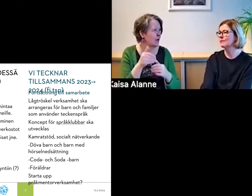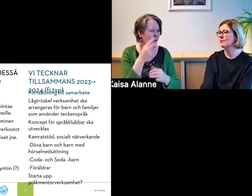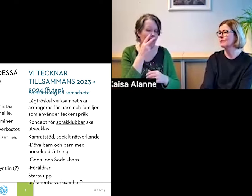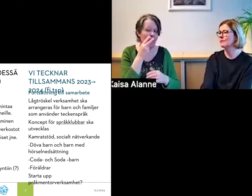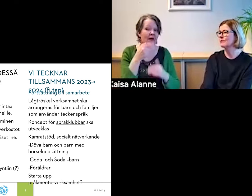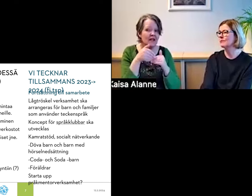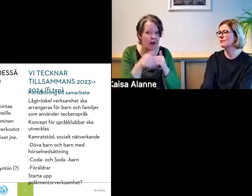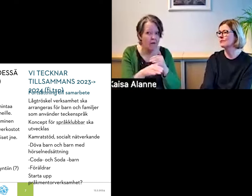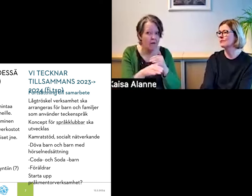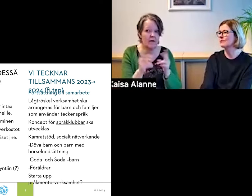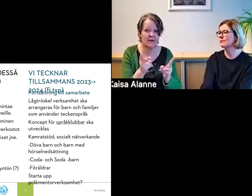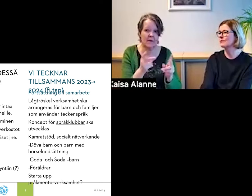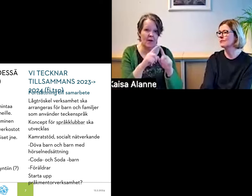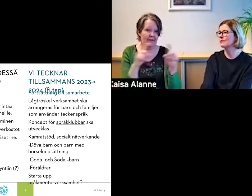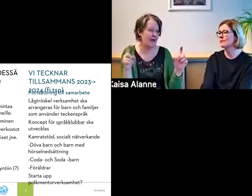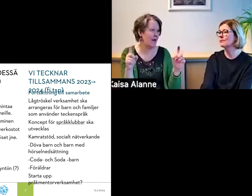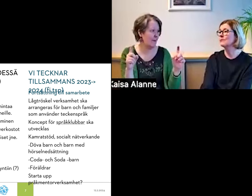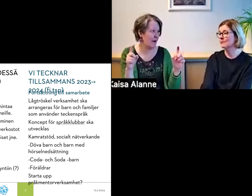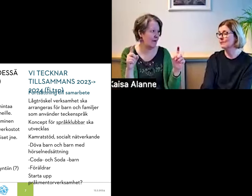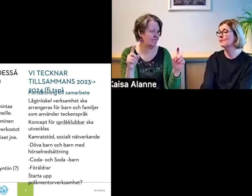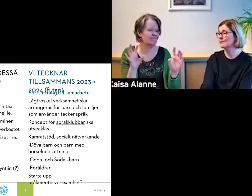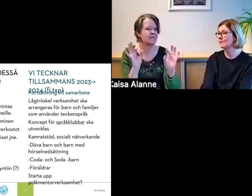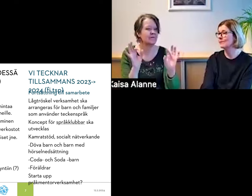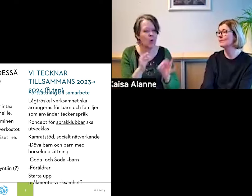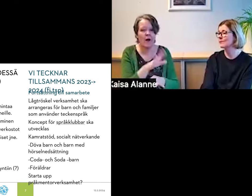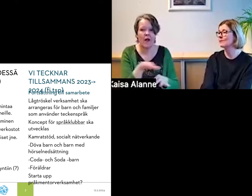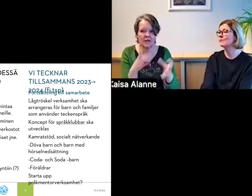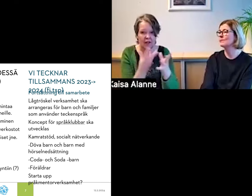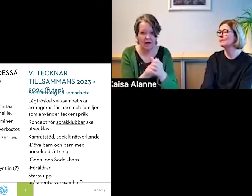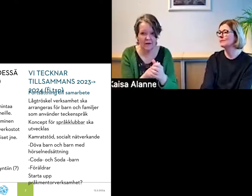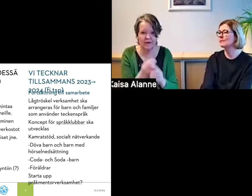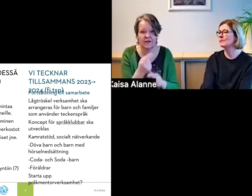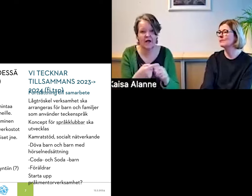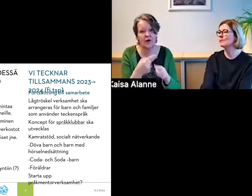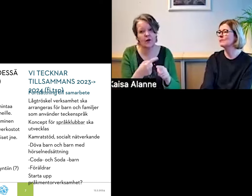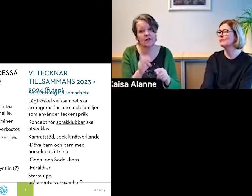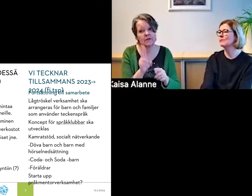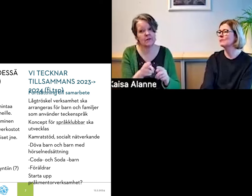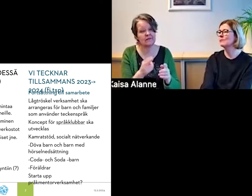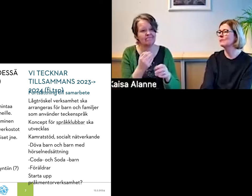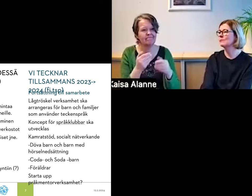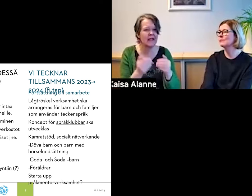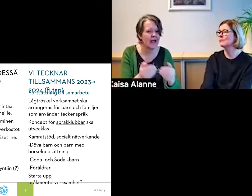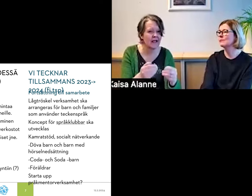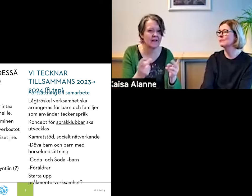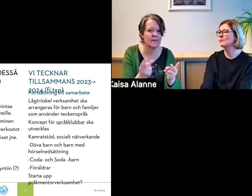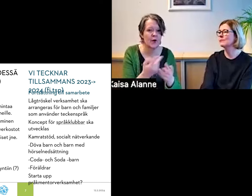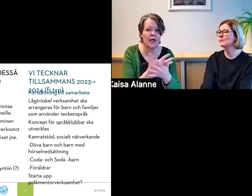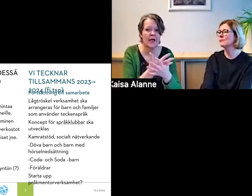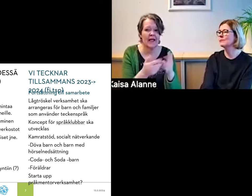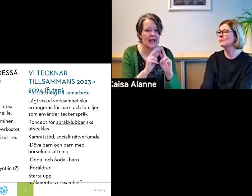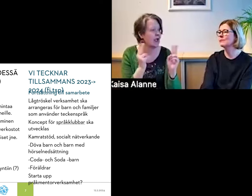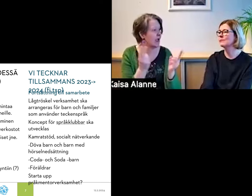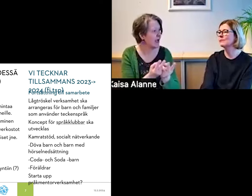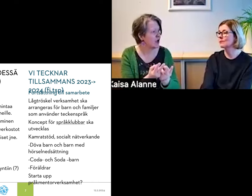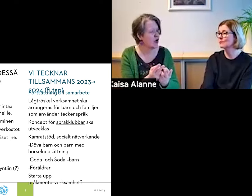varhainen kielen pääsy ja muu. Eli tässä on nyt tämä nimenomaan, että tämä